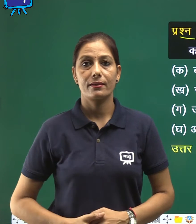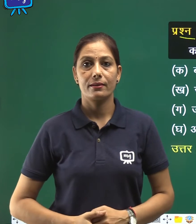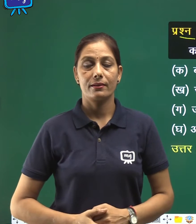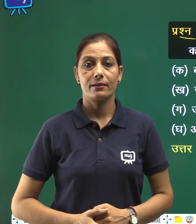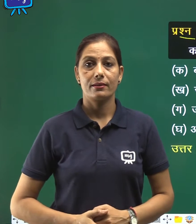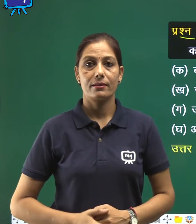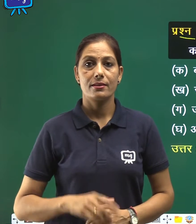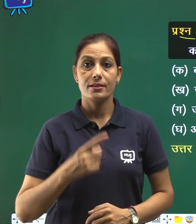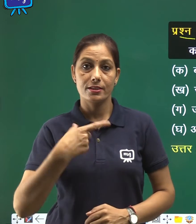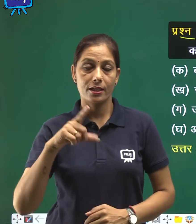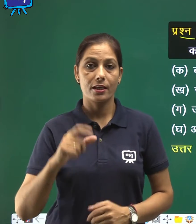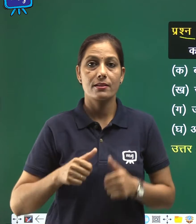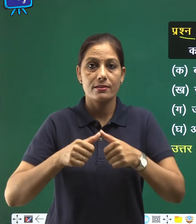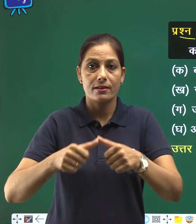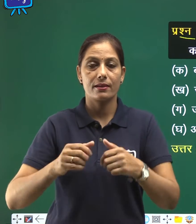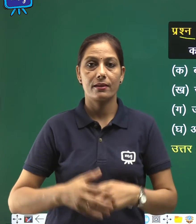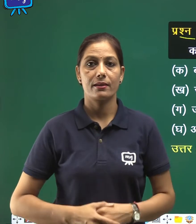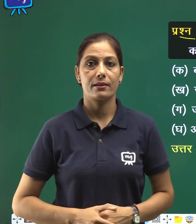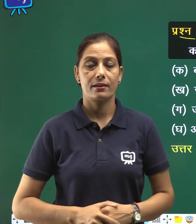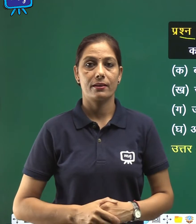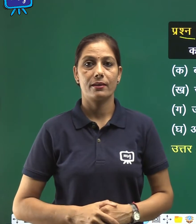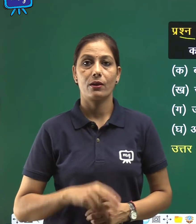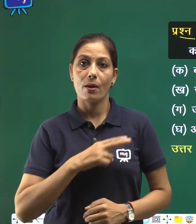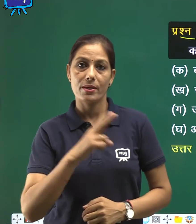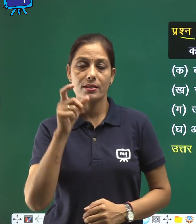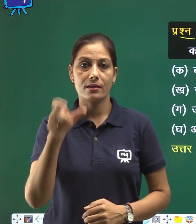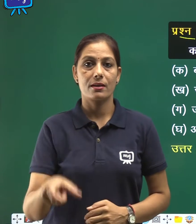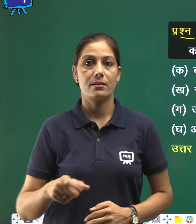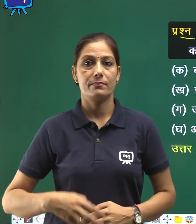तो सही उत्तर है राम वृक्ष बेनीपुरी को।